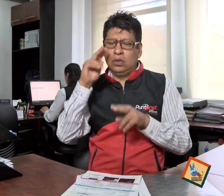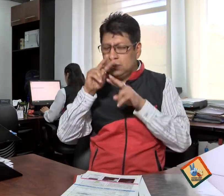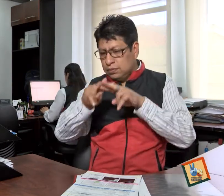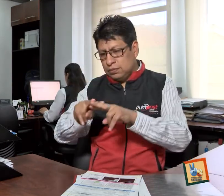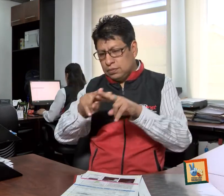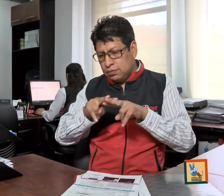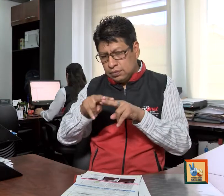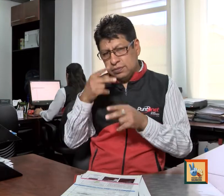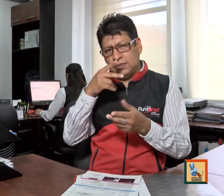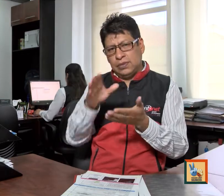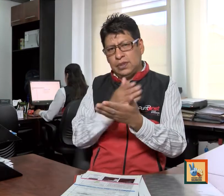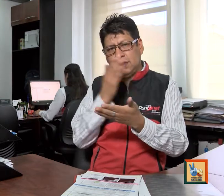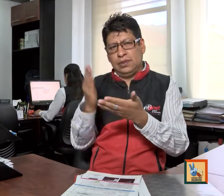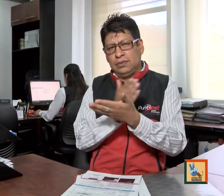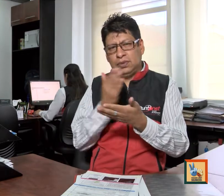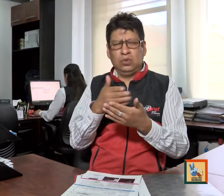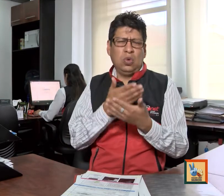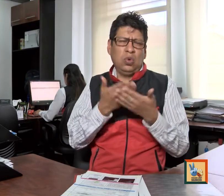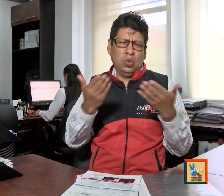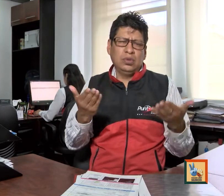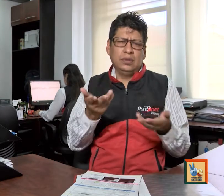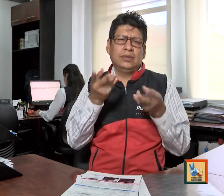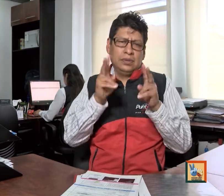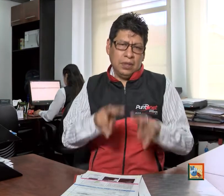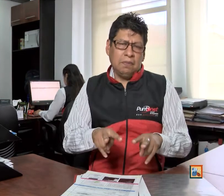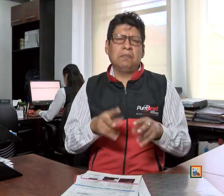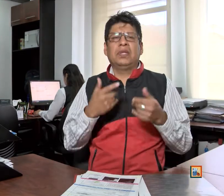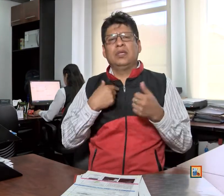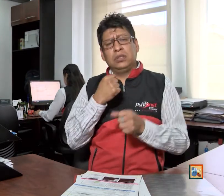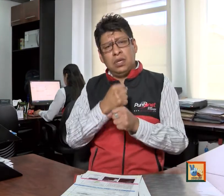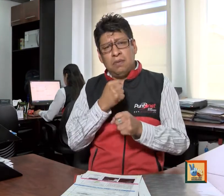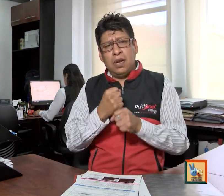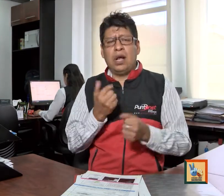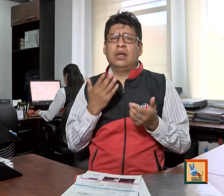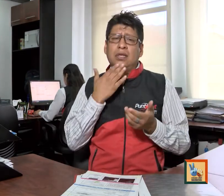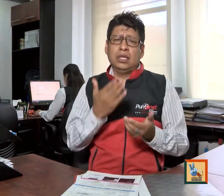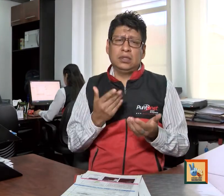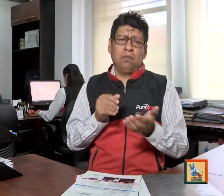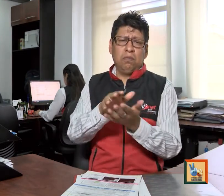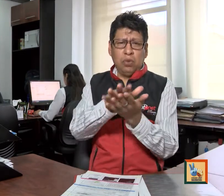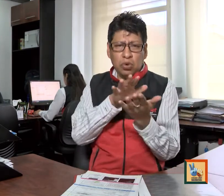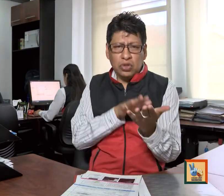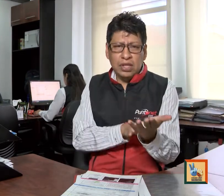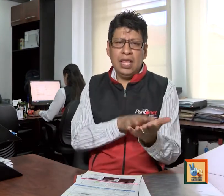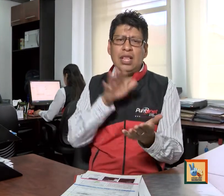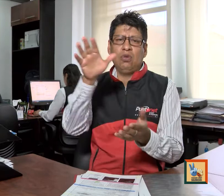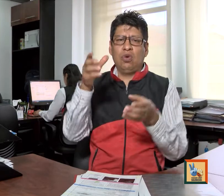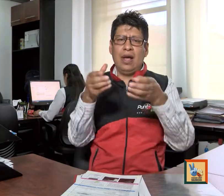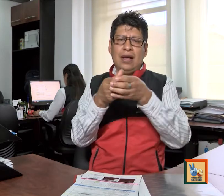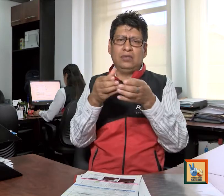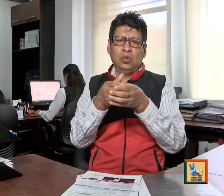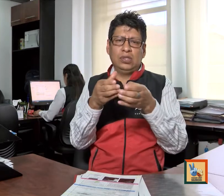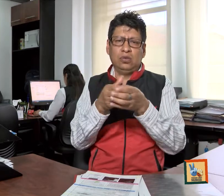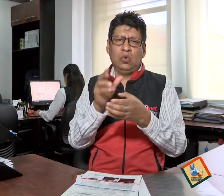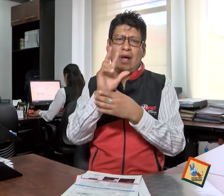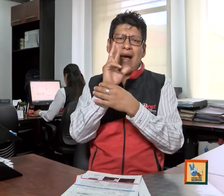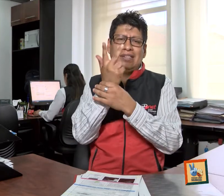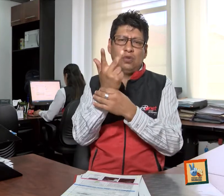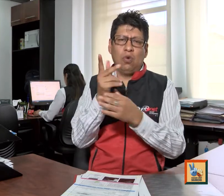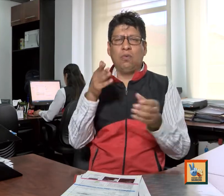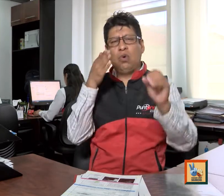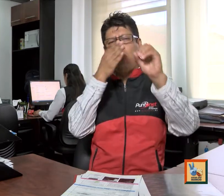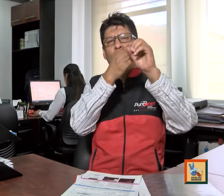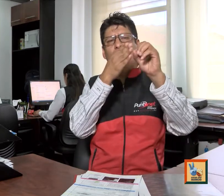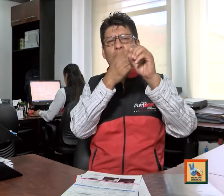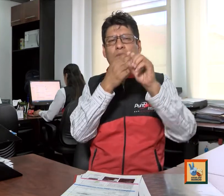procuren estar ocupadas siempre es en su trabajo en algún proyecto